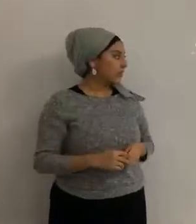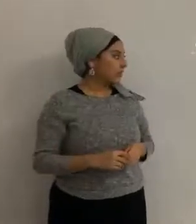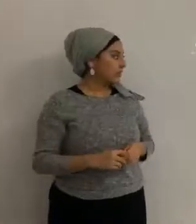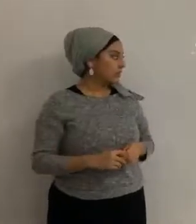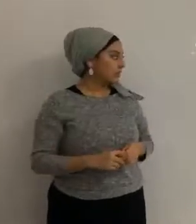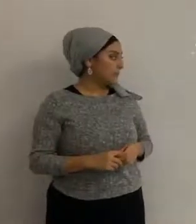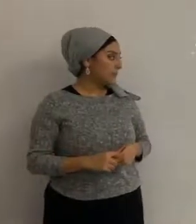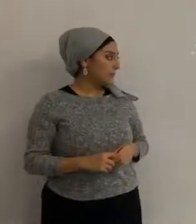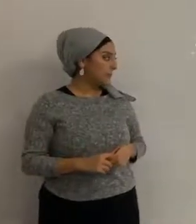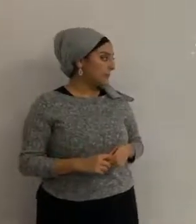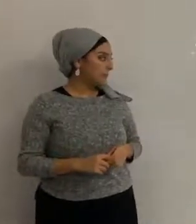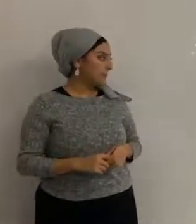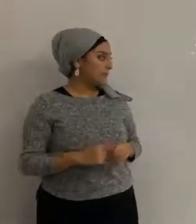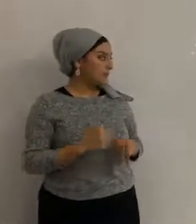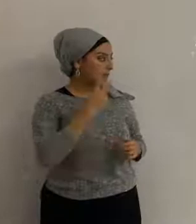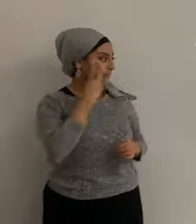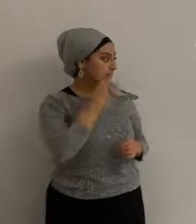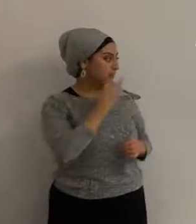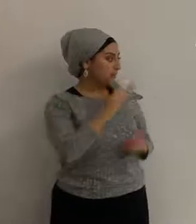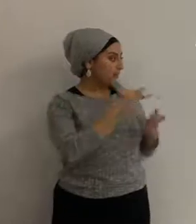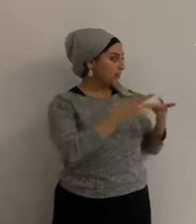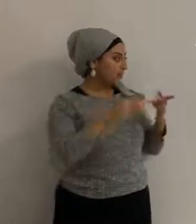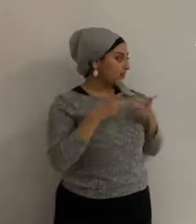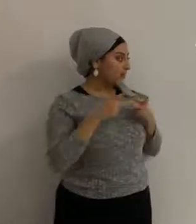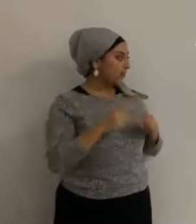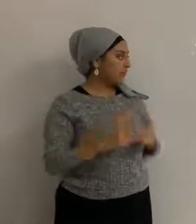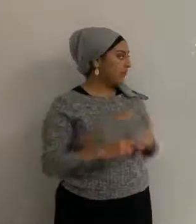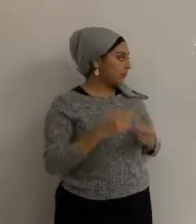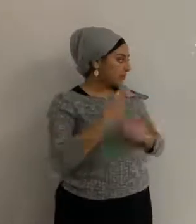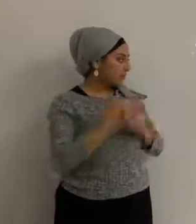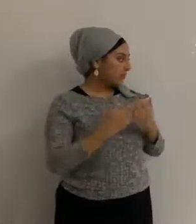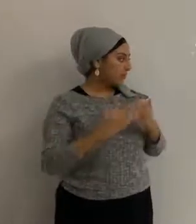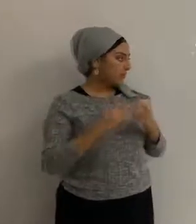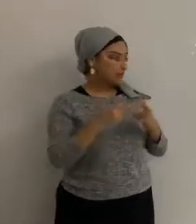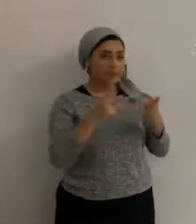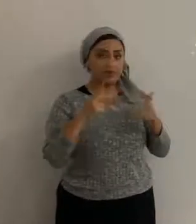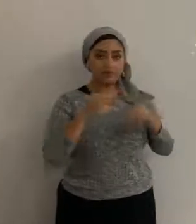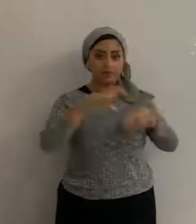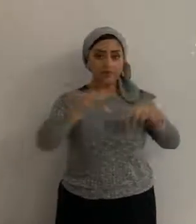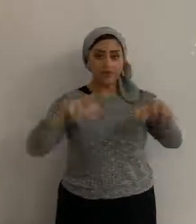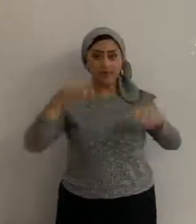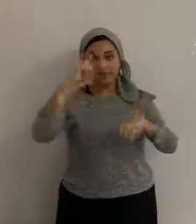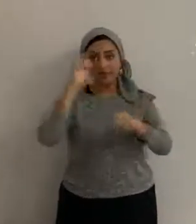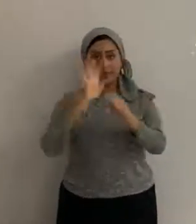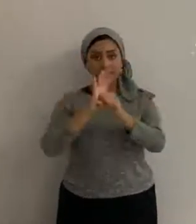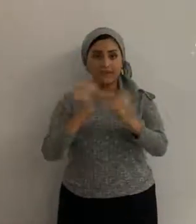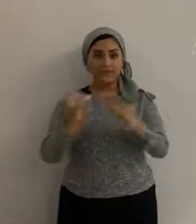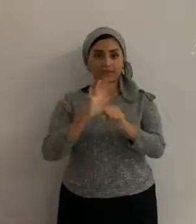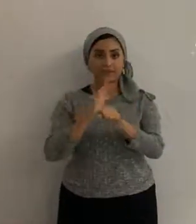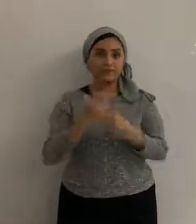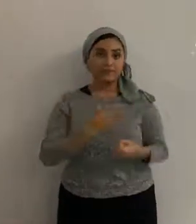la explanada del cótel, espacios delimitados por la pandemia. Ahora,